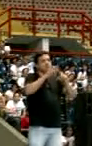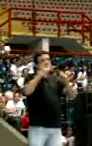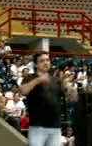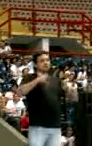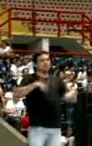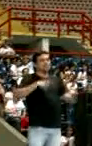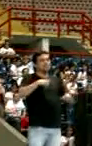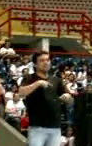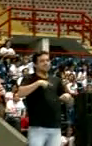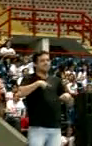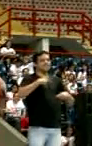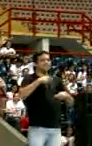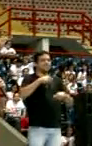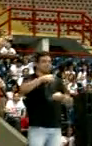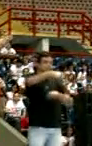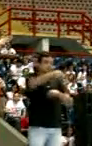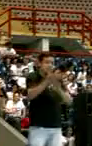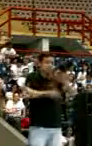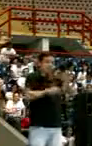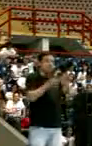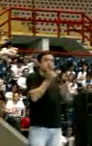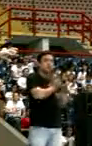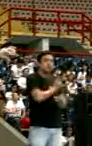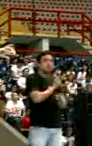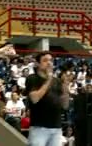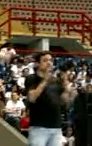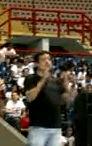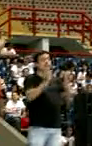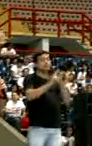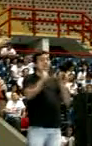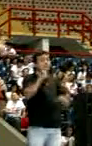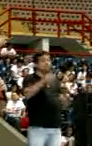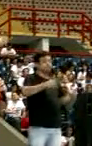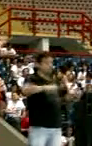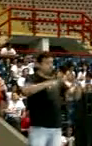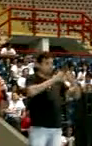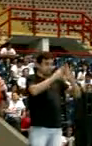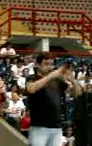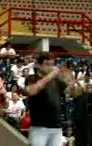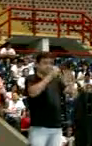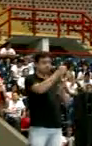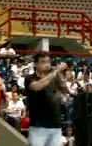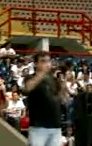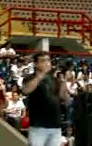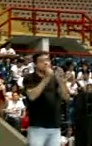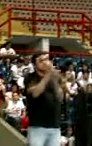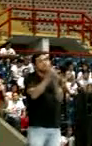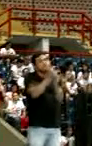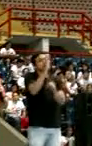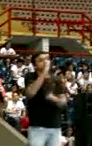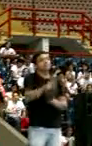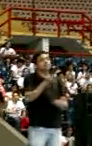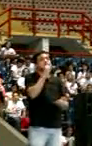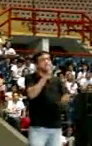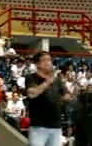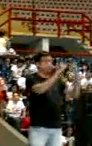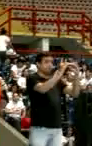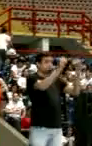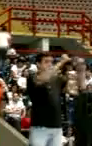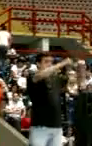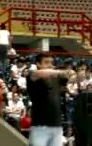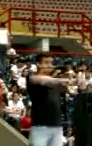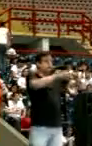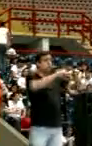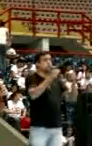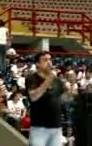as canelas em dia, viu? Essa Guerra dos 100 Anos foi mais uma das coisas que levou o feudalismo à decadência. Eles